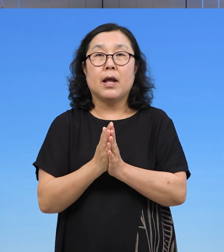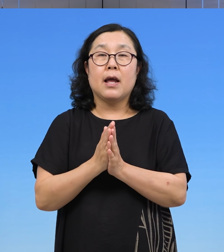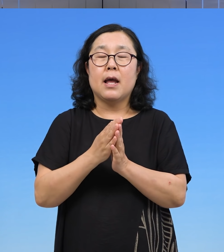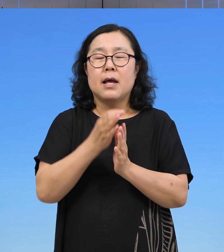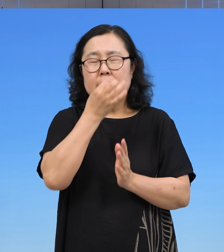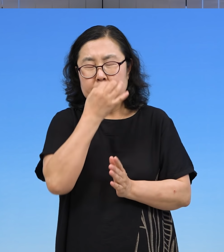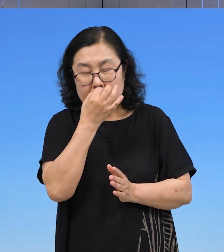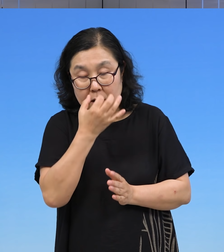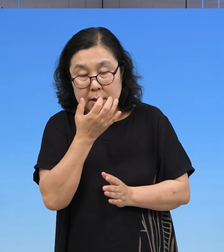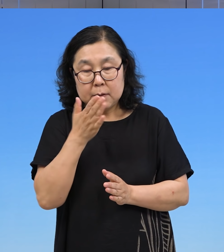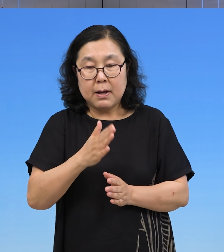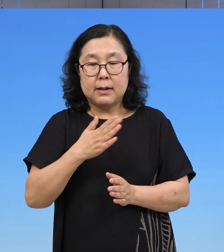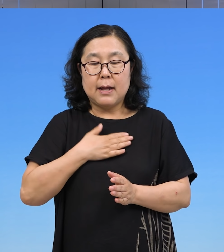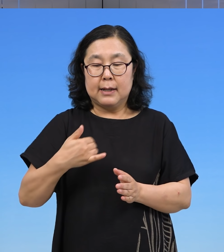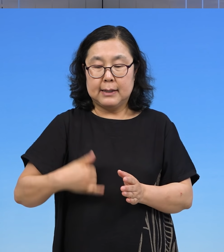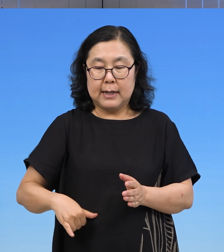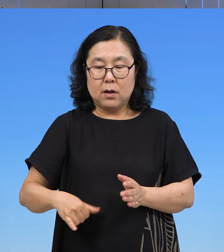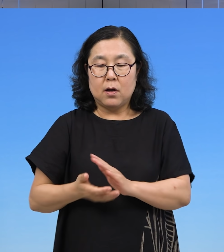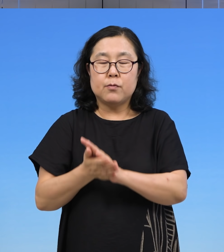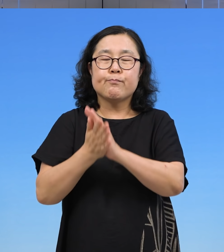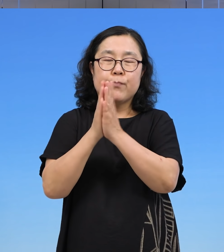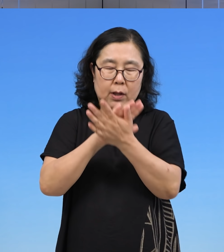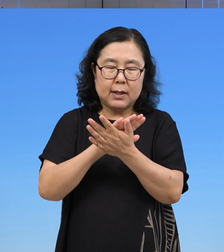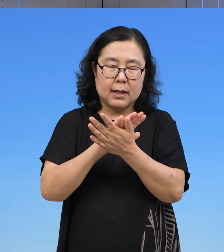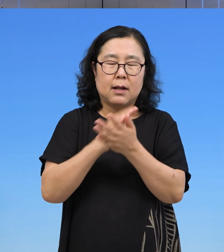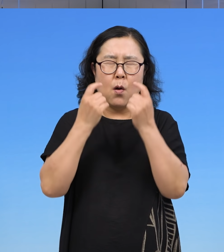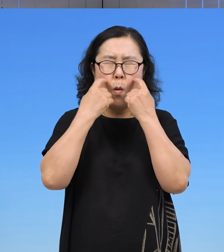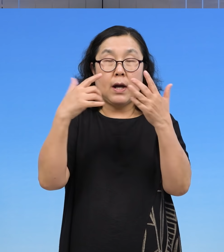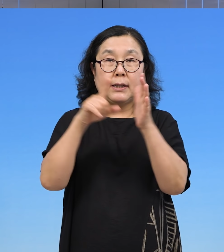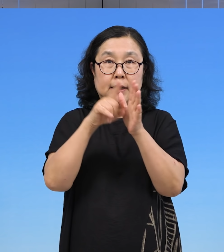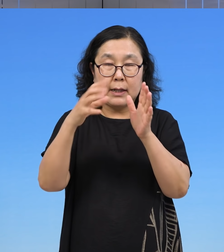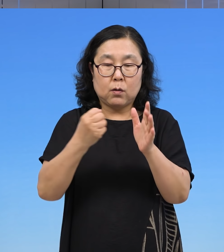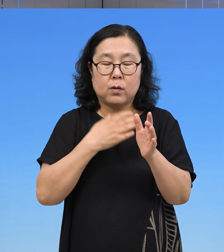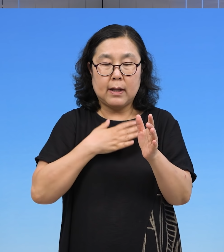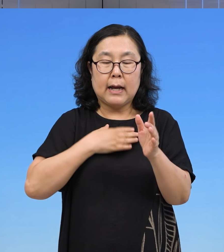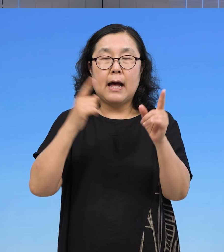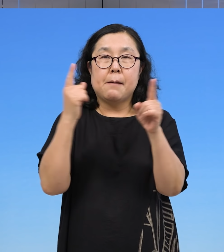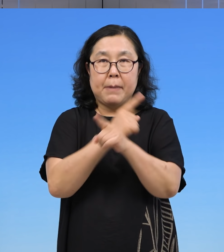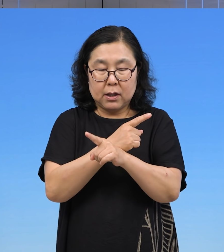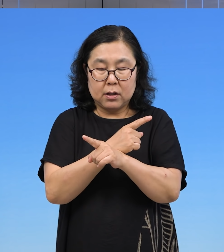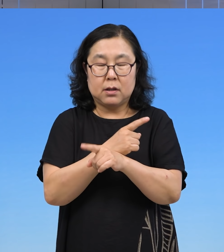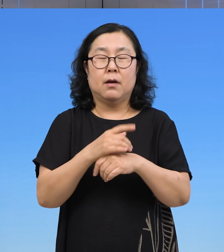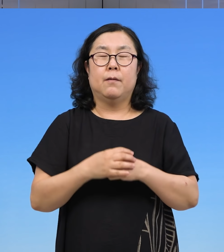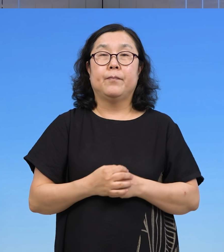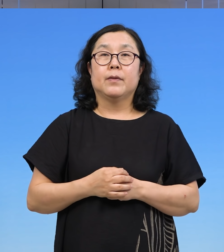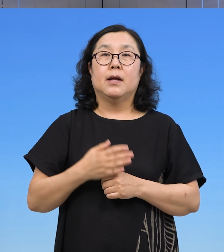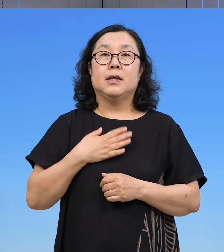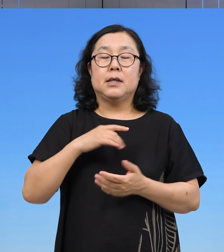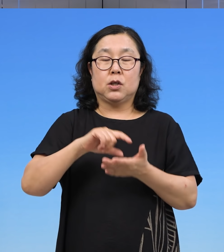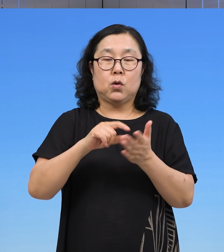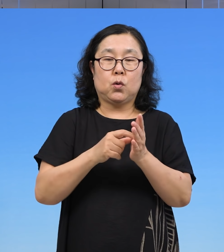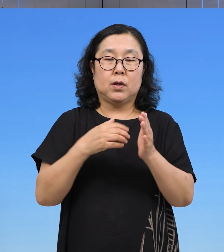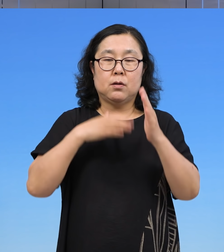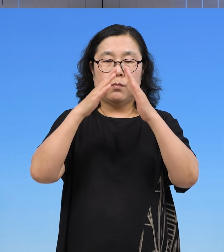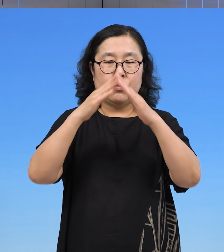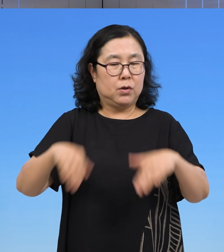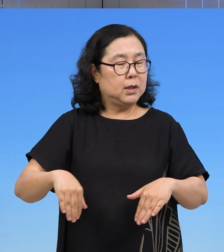괜찮다 반드시 변할 것이다 이제는 얘가 변하는 것이 아니라 내가 변했다 이 정도로 난 무너지지 않는다